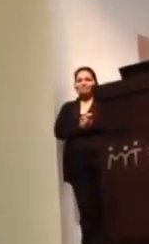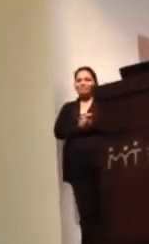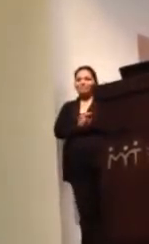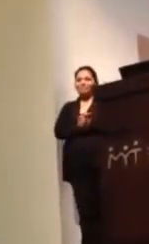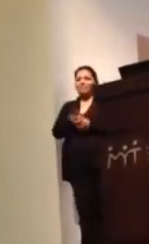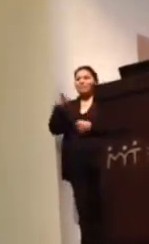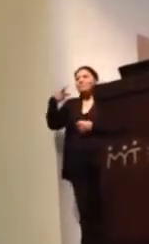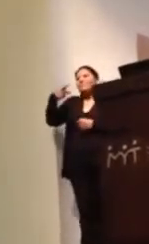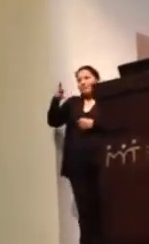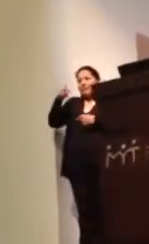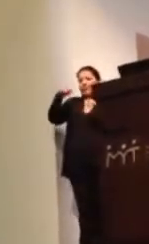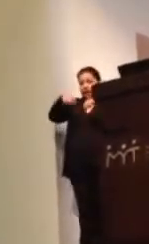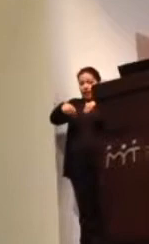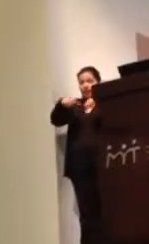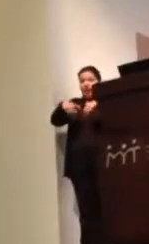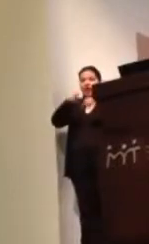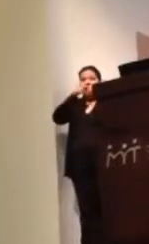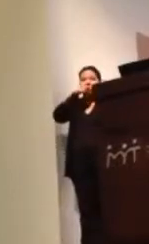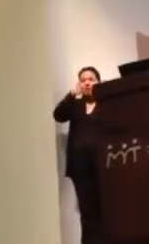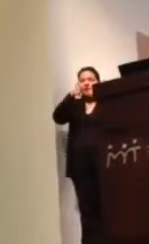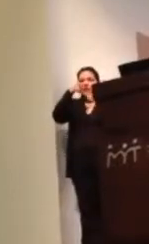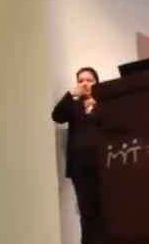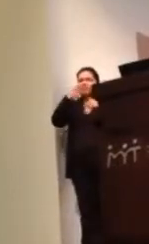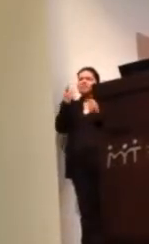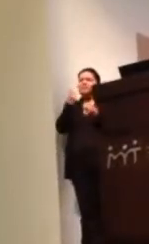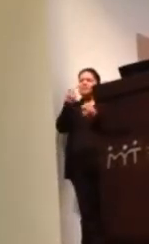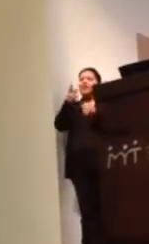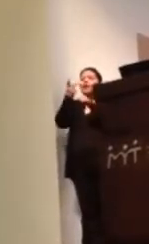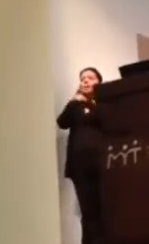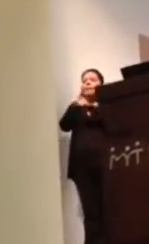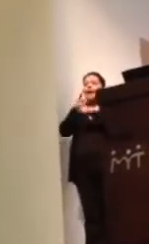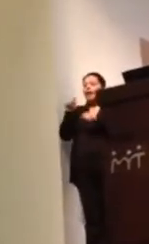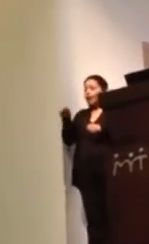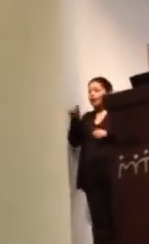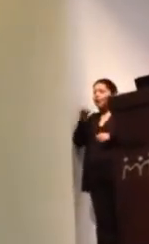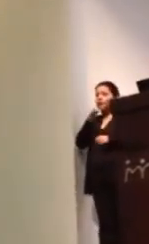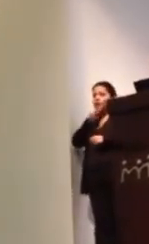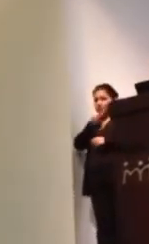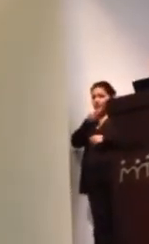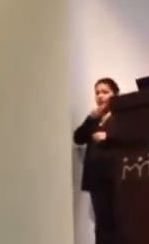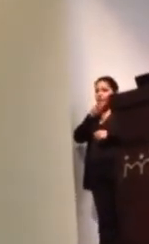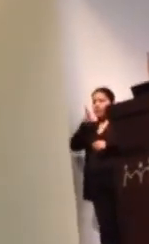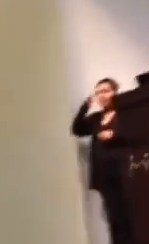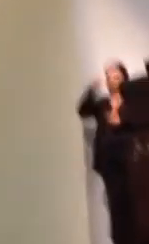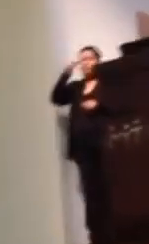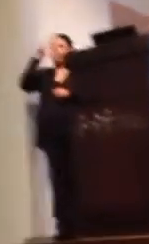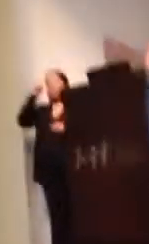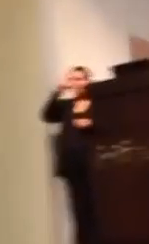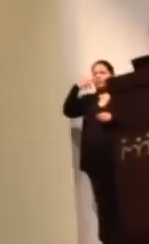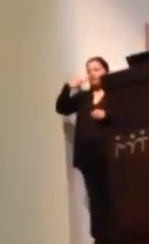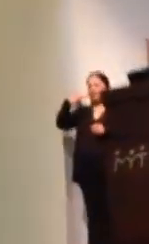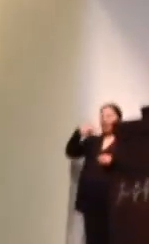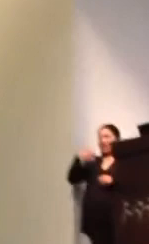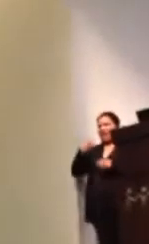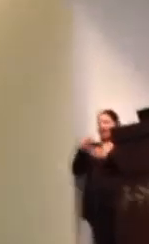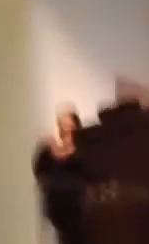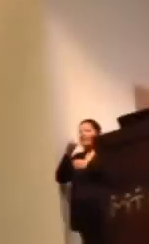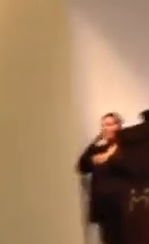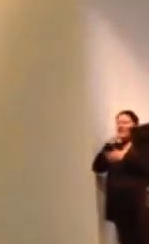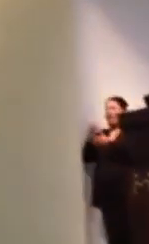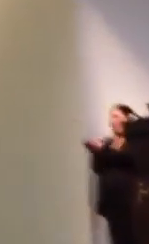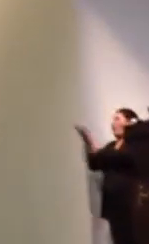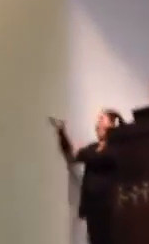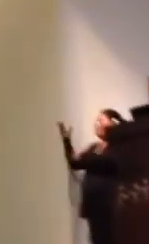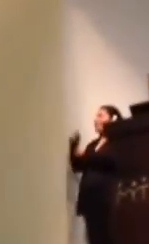Pero sigues aquí. ¿Qué pasa con un niño con TDAH? Sale y tengo hambre, se